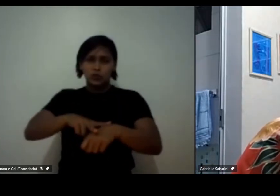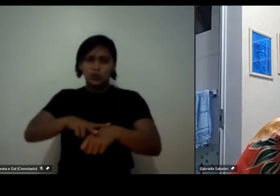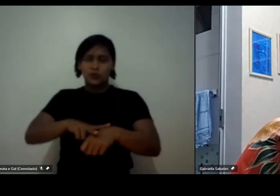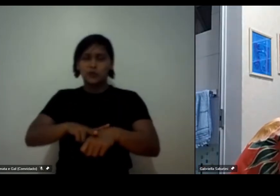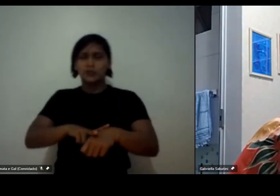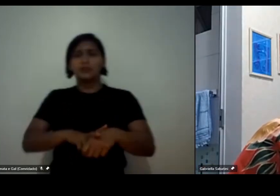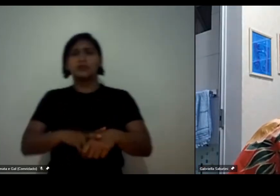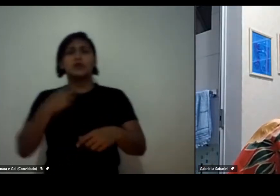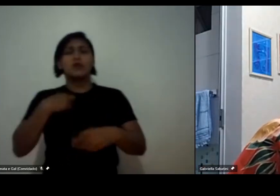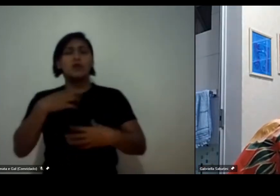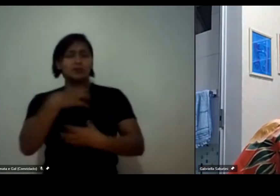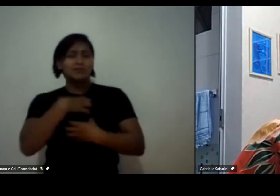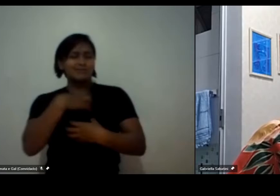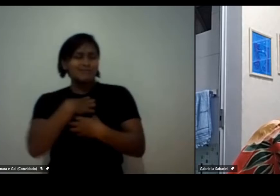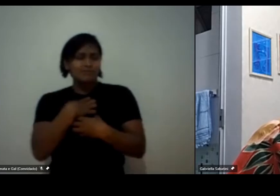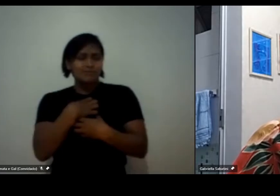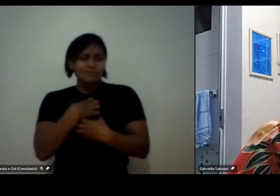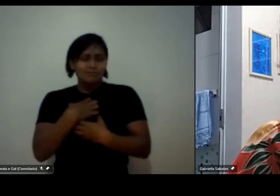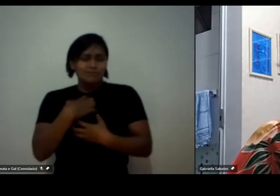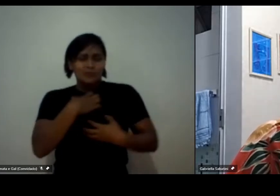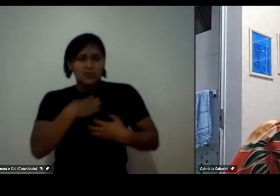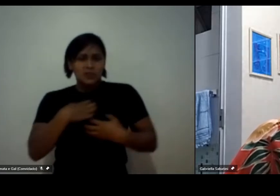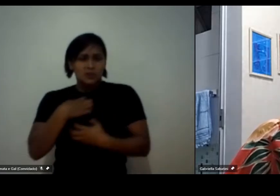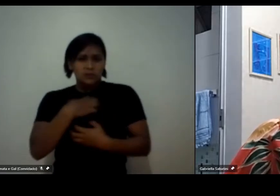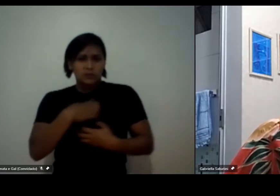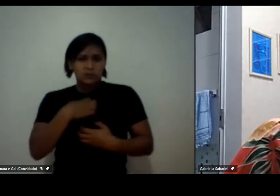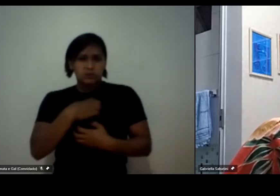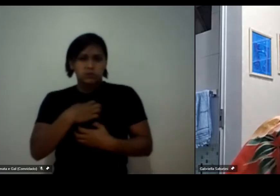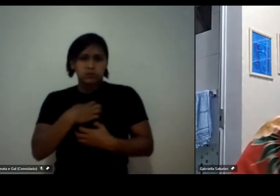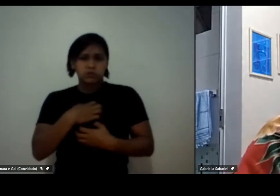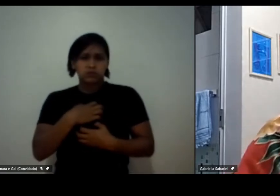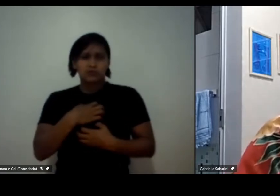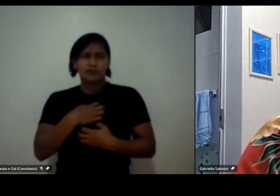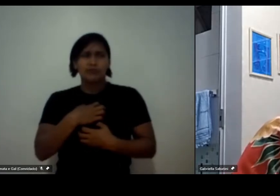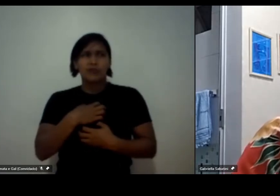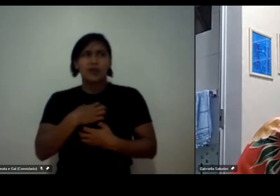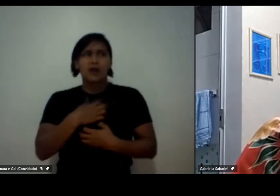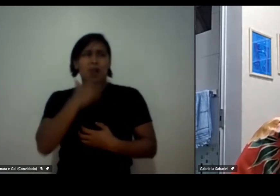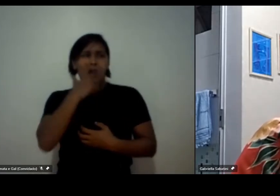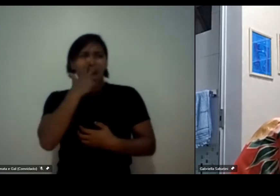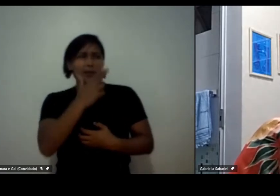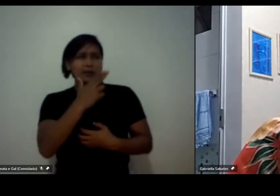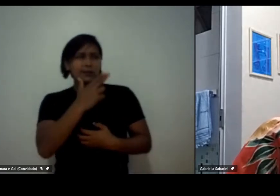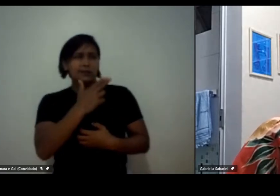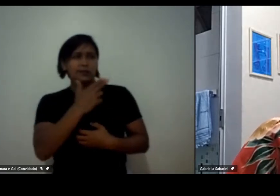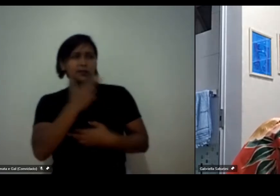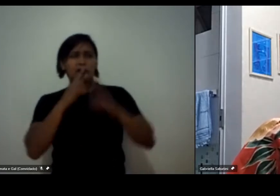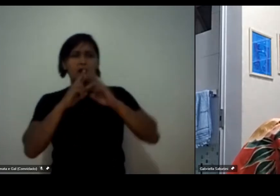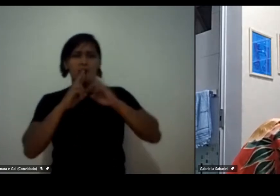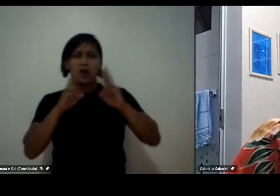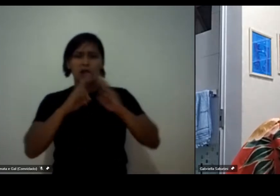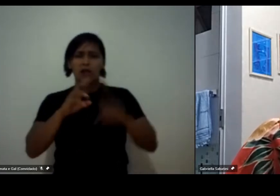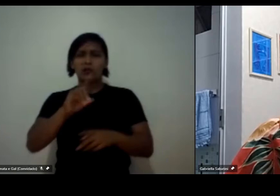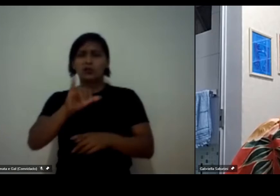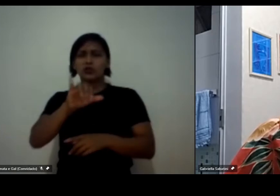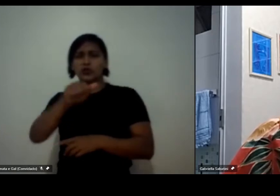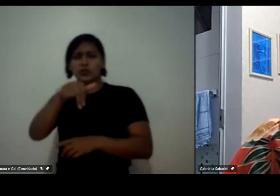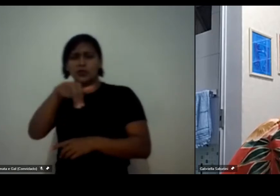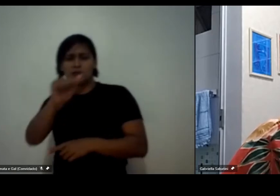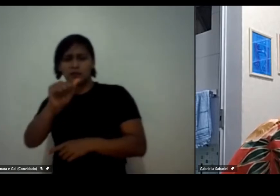quando senti uma sensação até então sem nome. Acho que relatada por Diana. Era uma